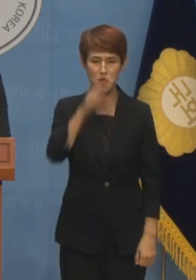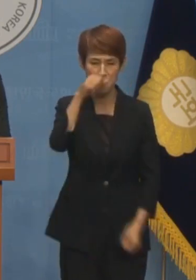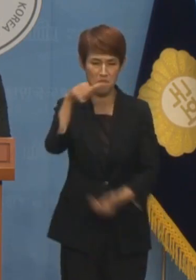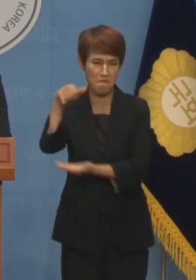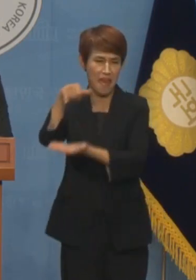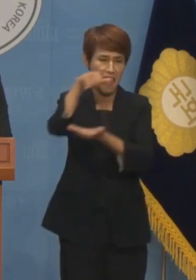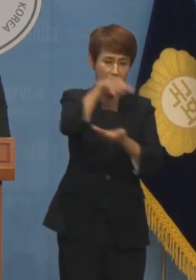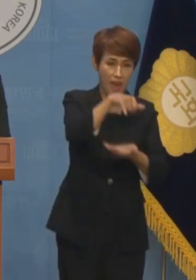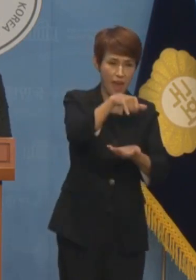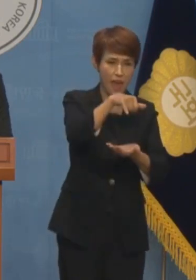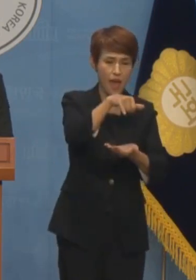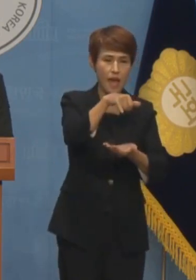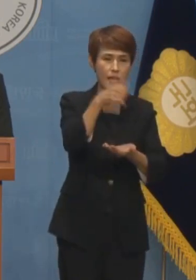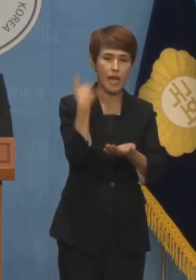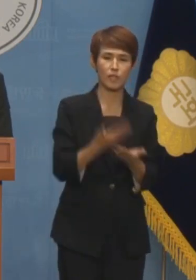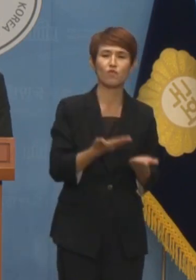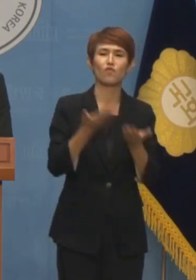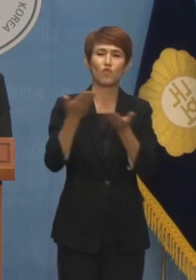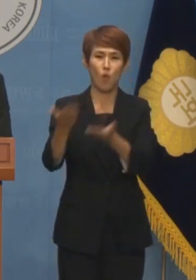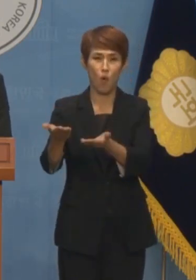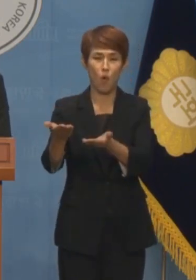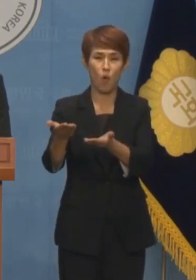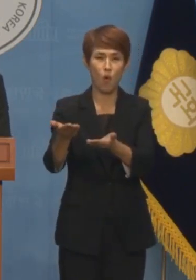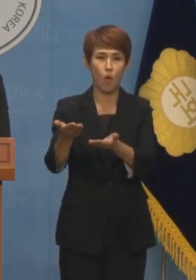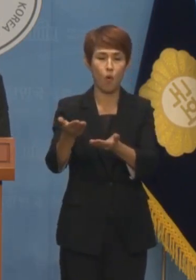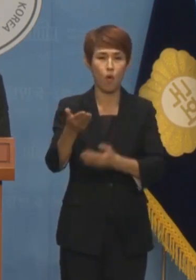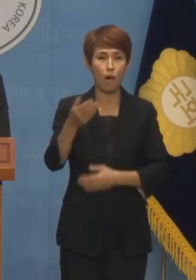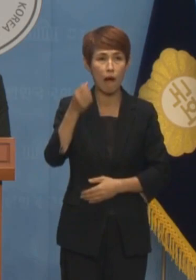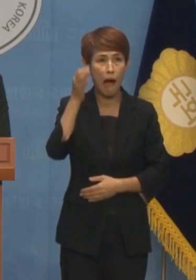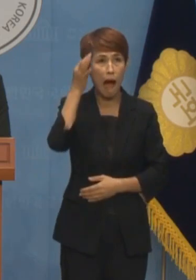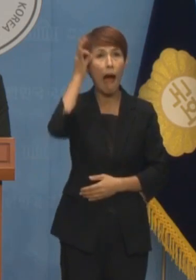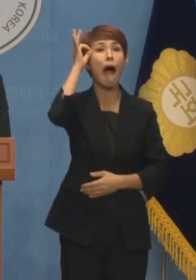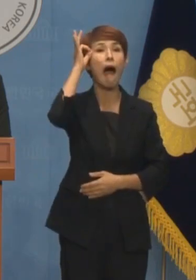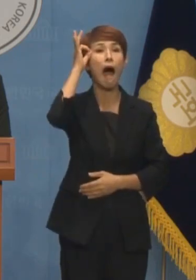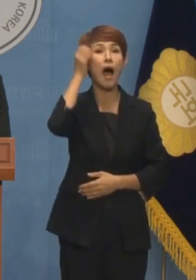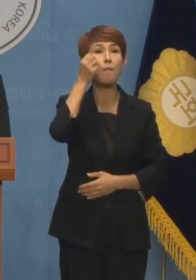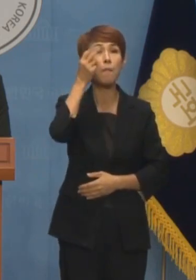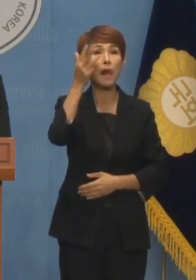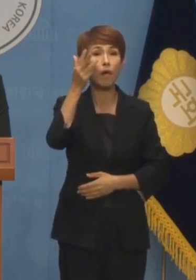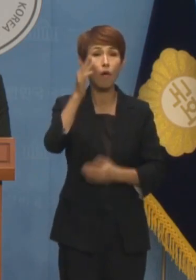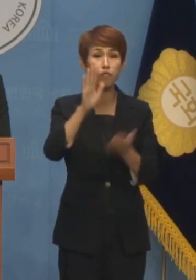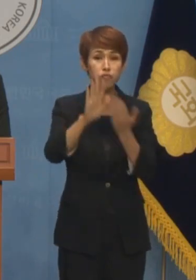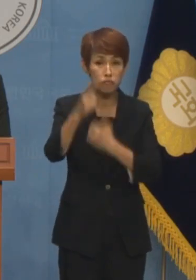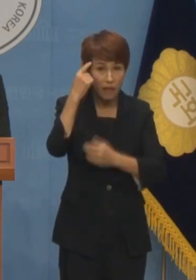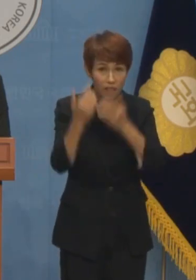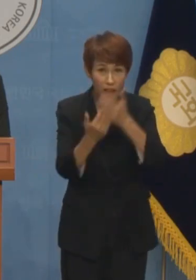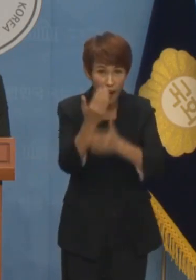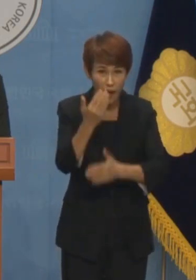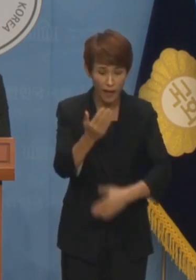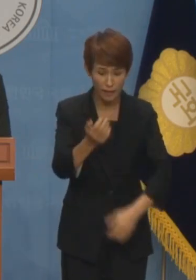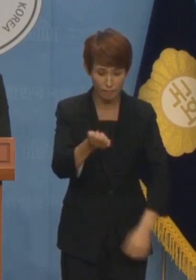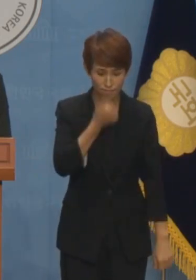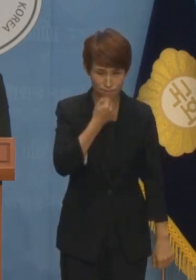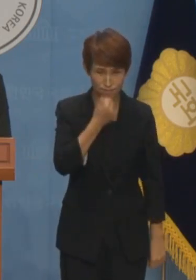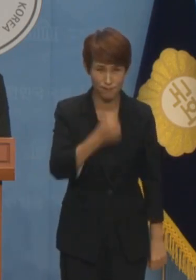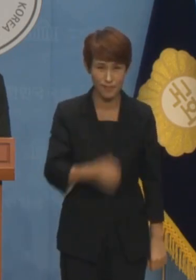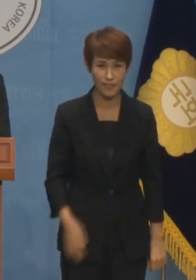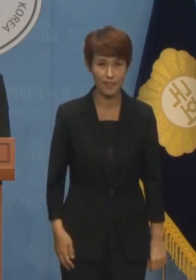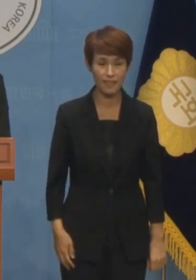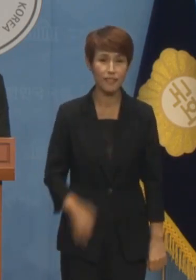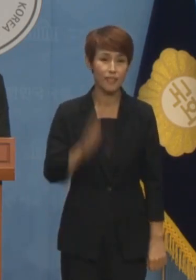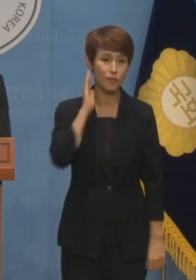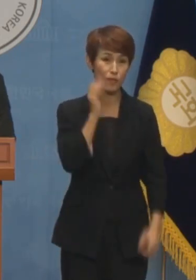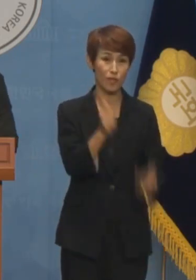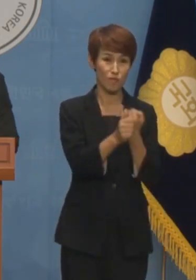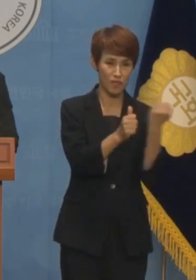명품백을 돌려주라는 지시가 8개월 만에 생각이 났다니 참으로 깜찍한 고백입니다. 김건희